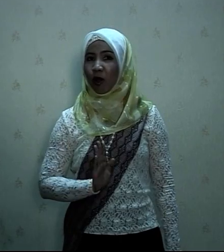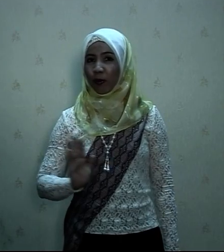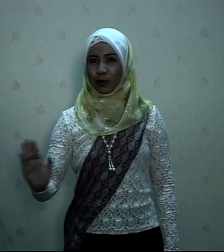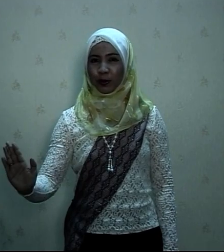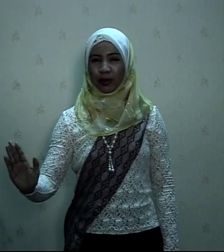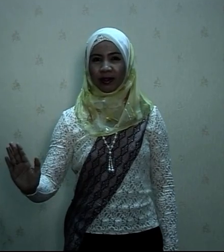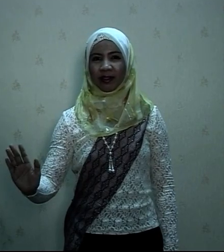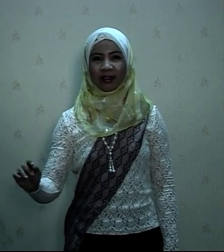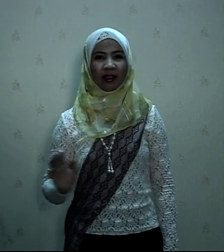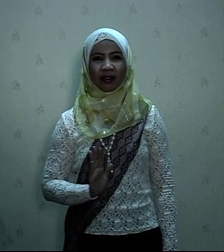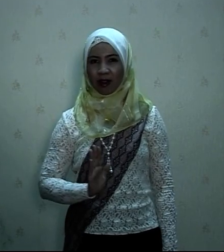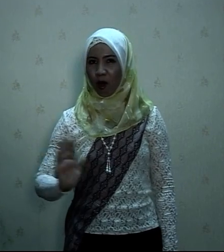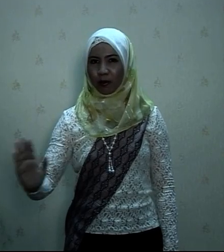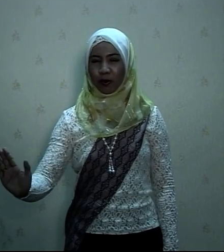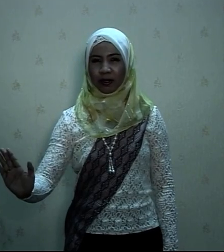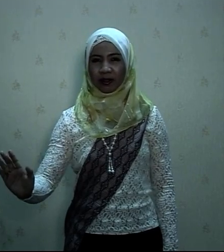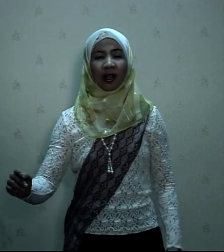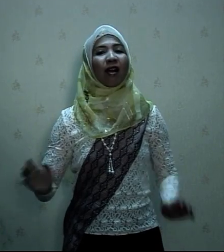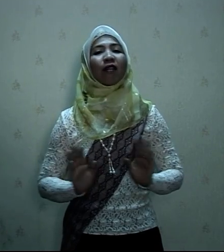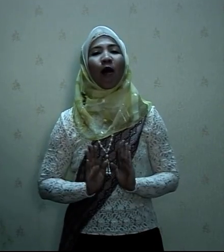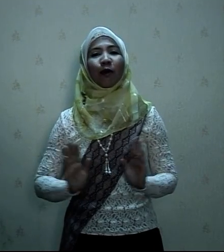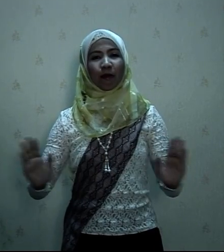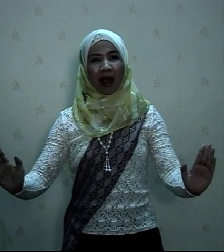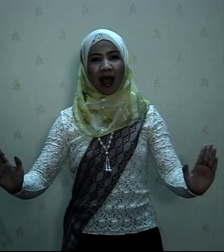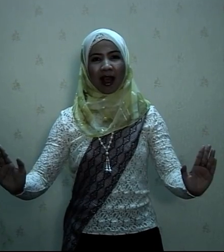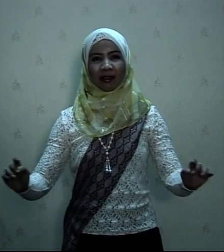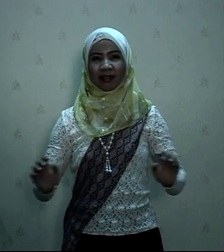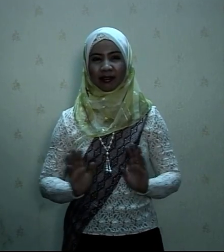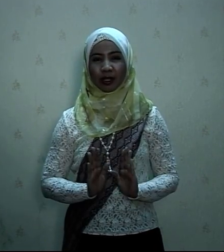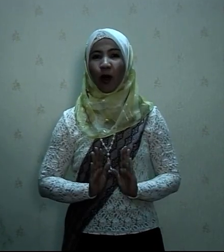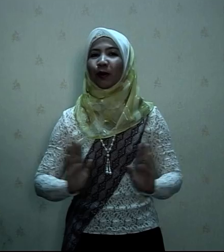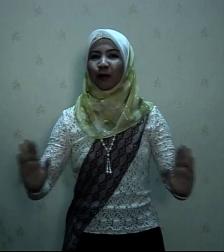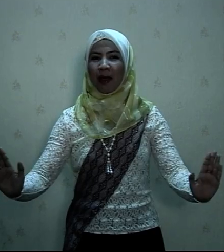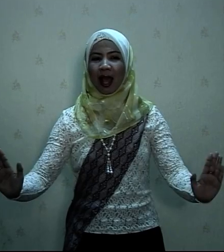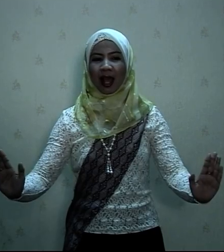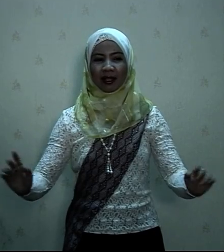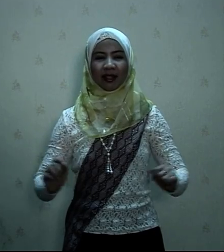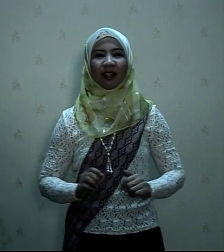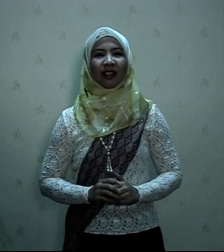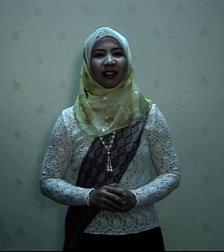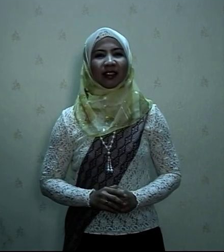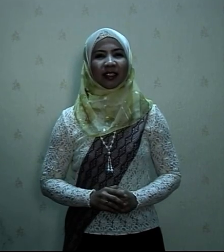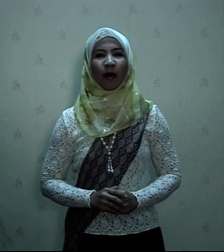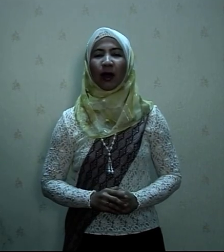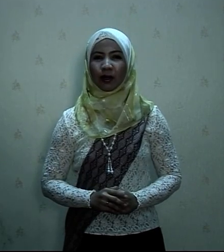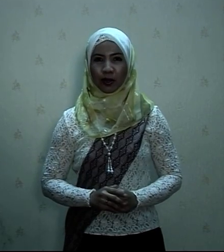อบคุณขอบคุณขอบคุณมากขอบคุณมากคำว่าขอโท